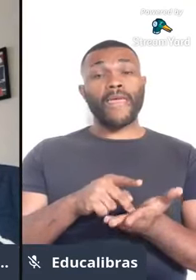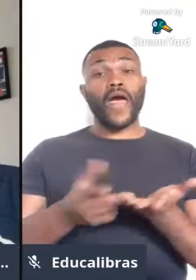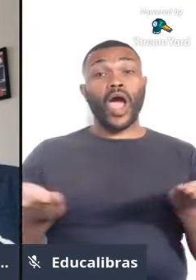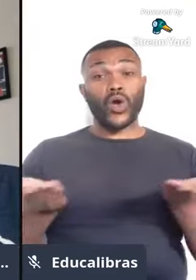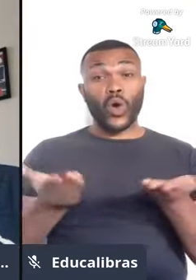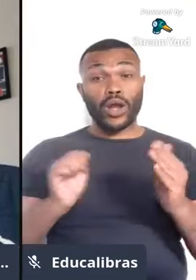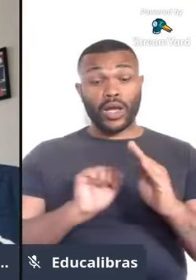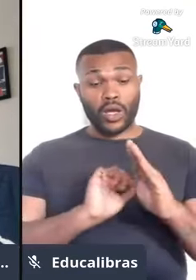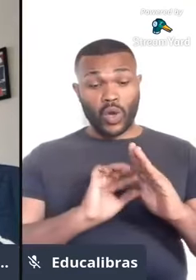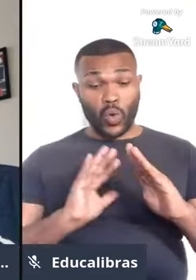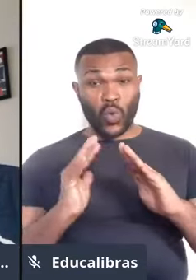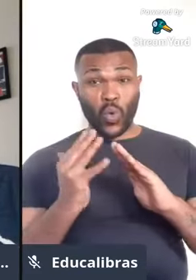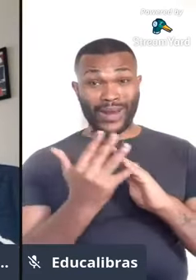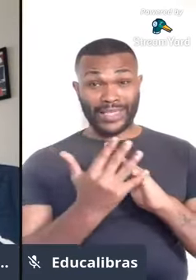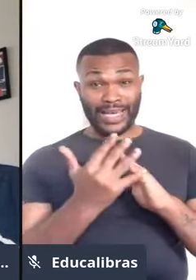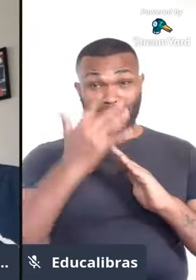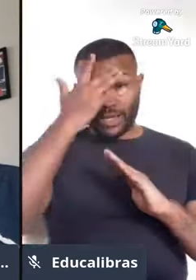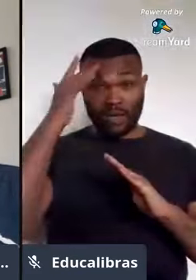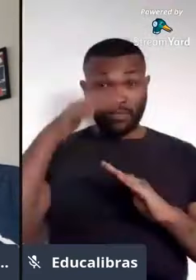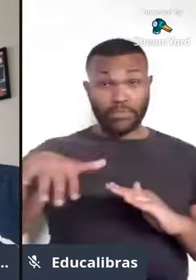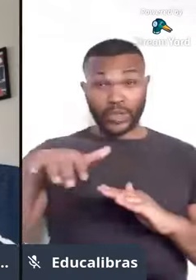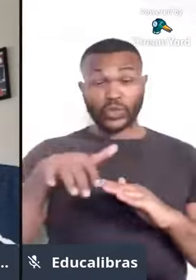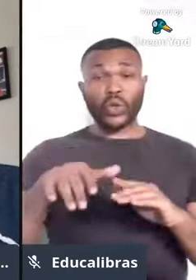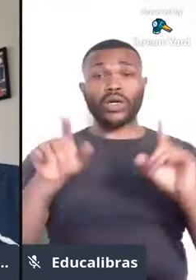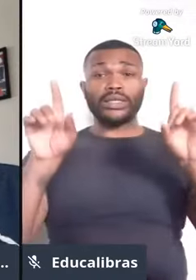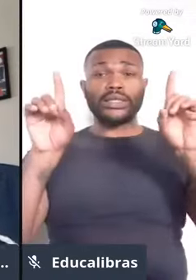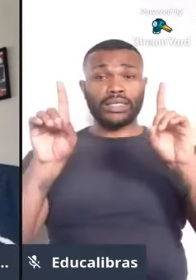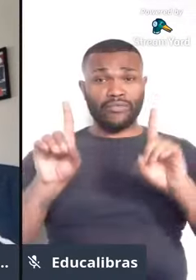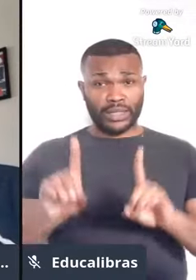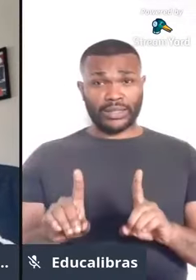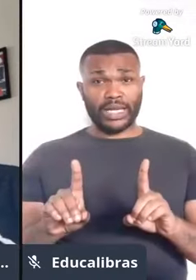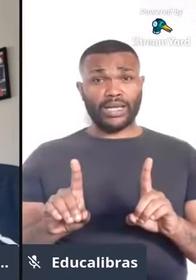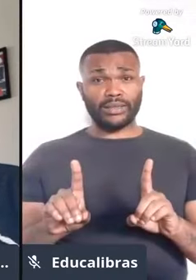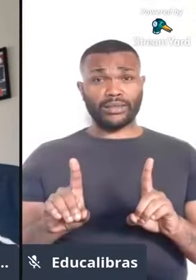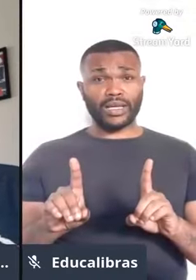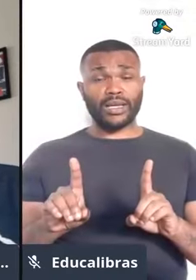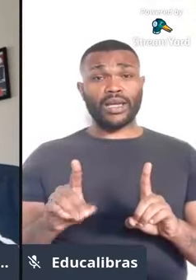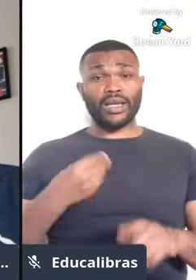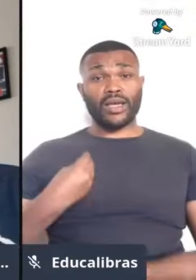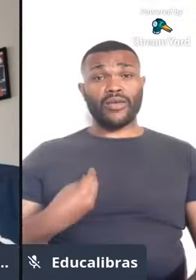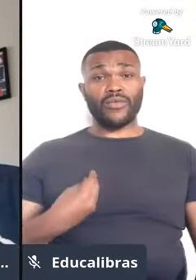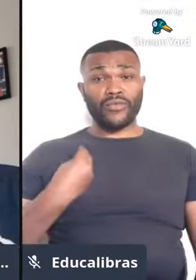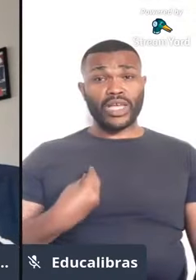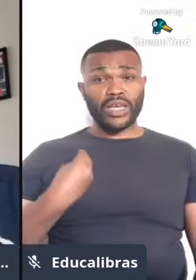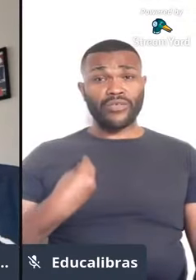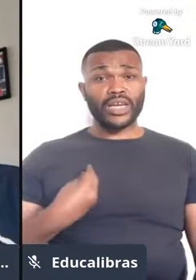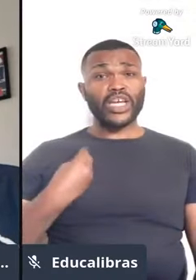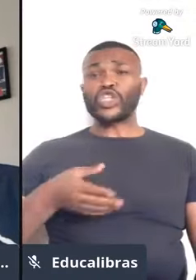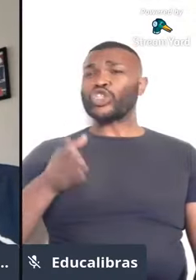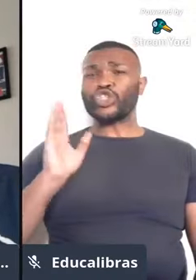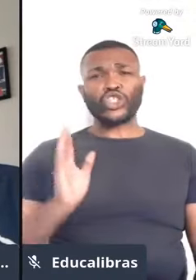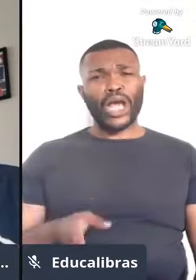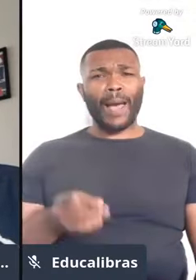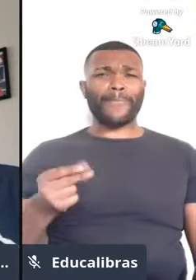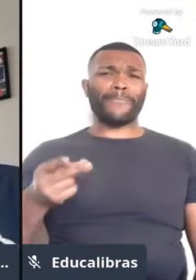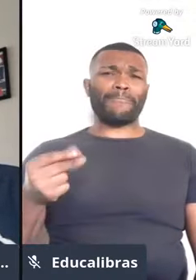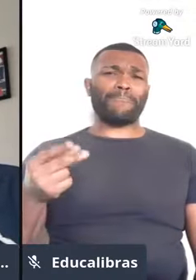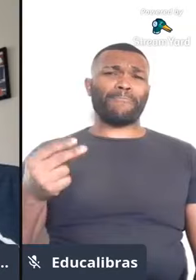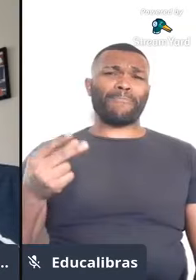pessoas com deficiência, em geral, é o que elas vivem. Elas já vivem em quarentena. Né?